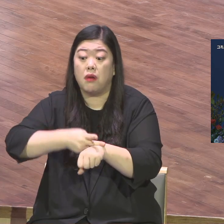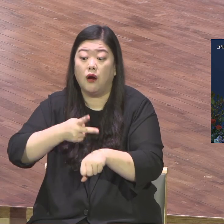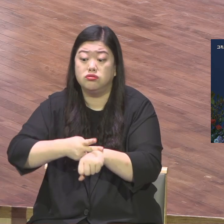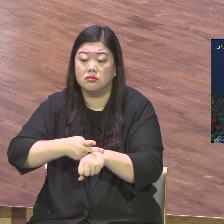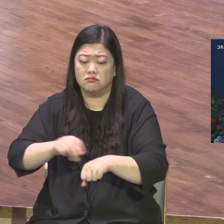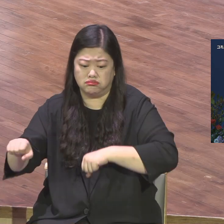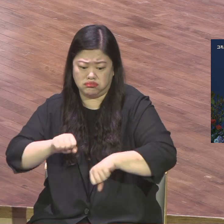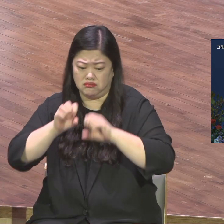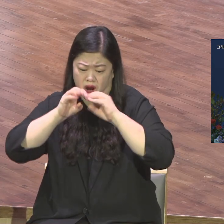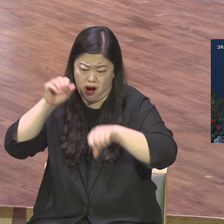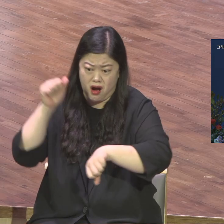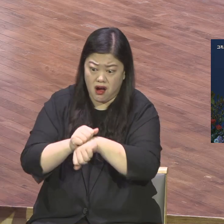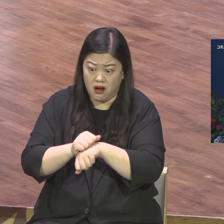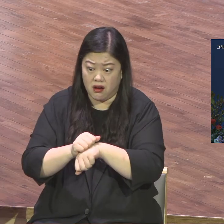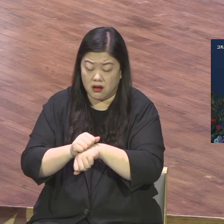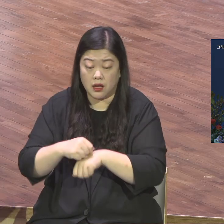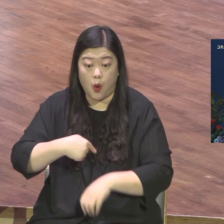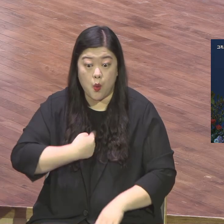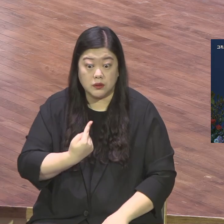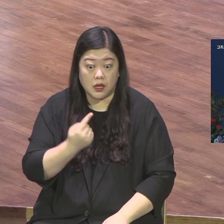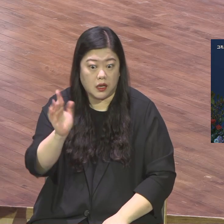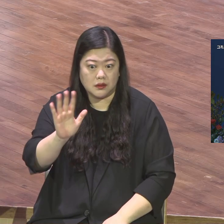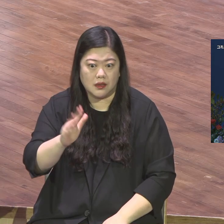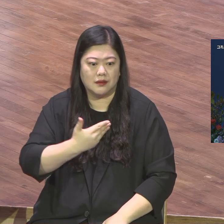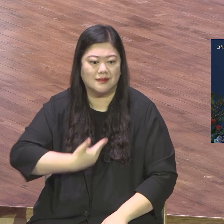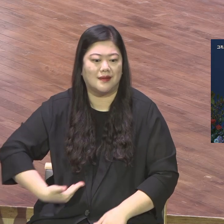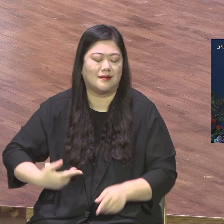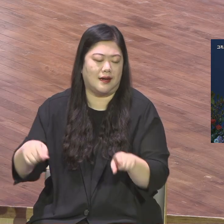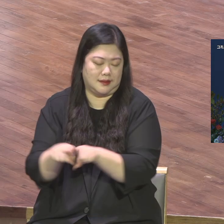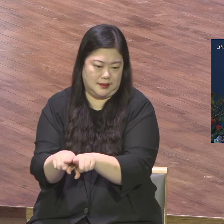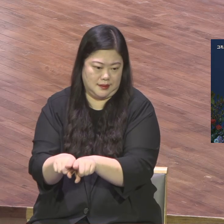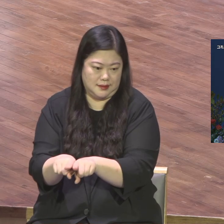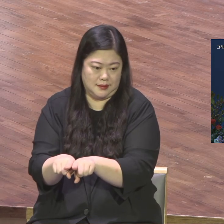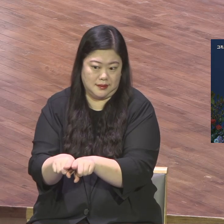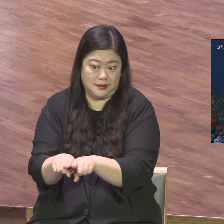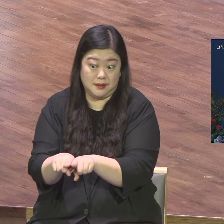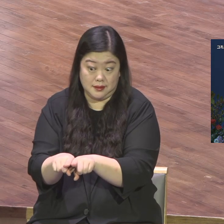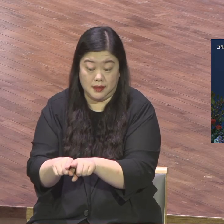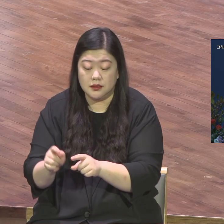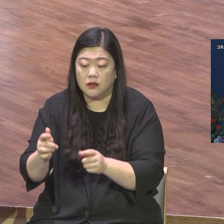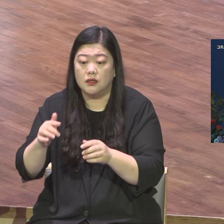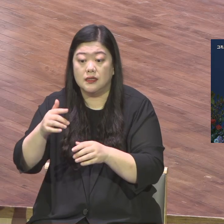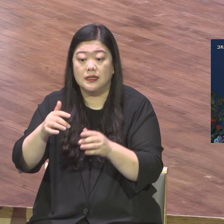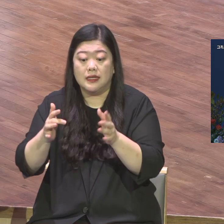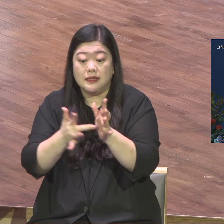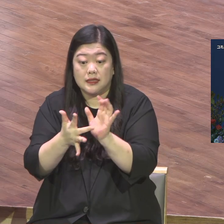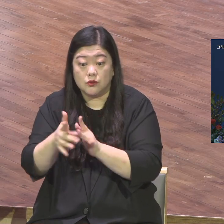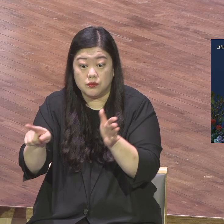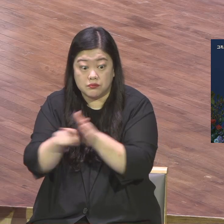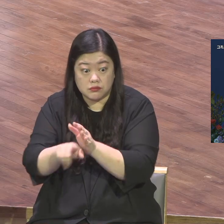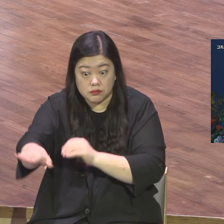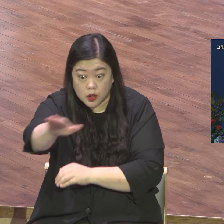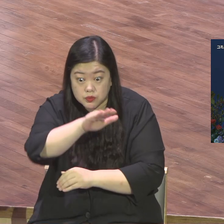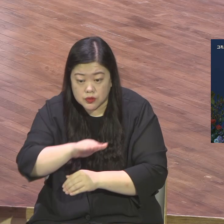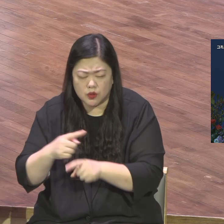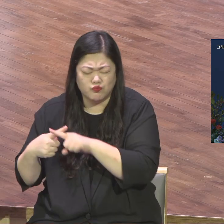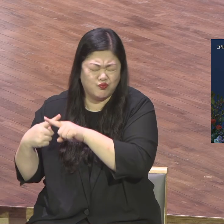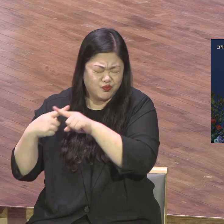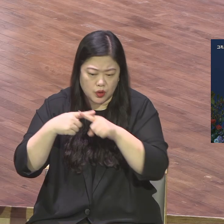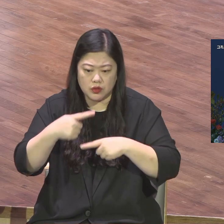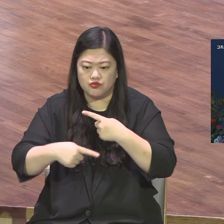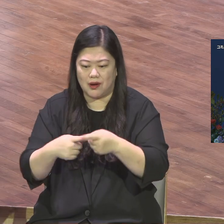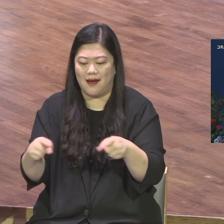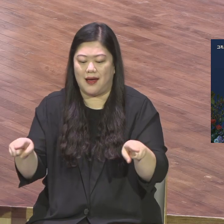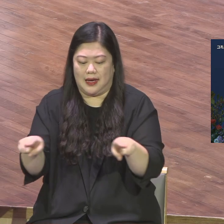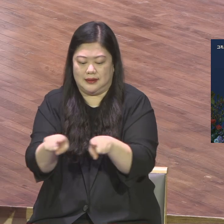혼자 한 게 없어요. 혼자가 아니에요. 기독교는 함께입니다. 아멘. 함께.